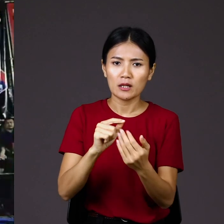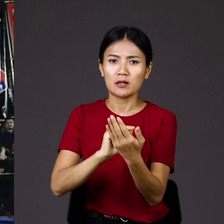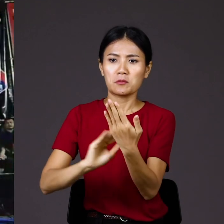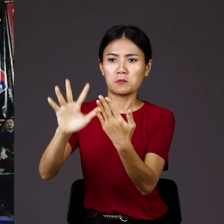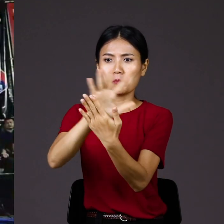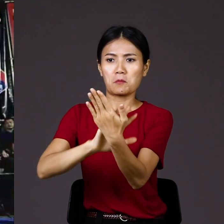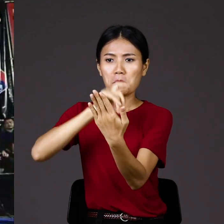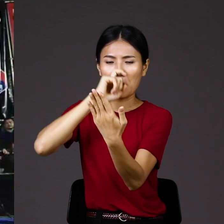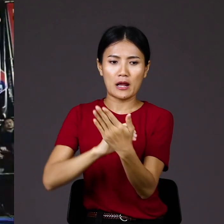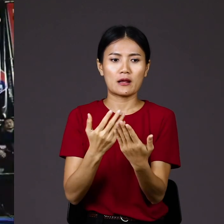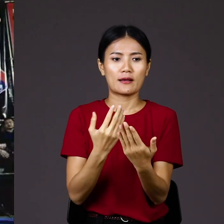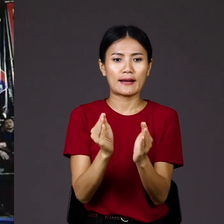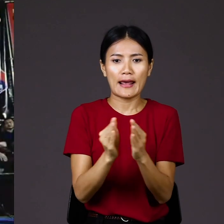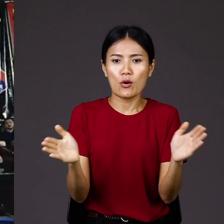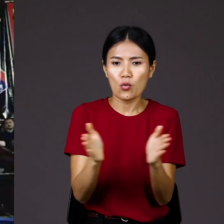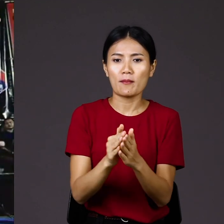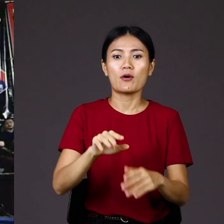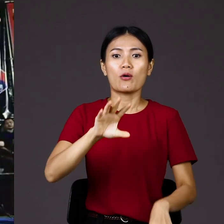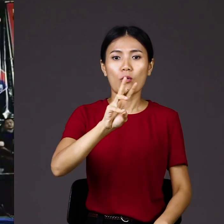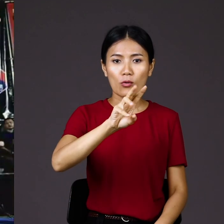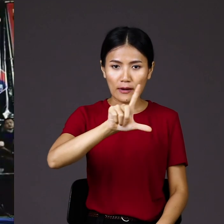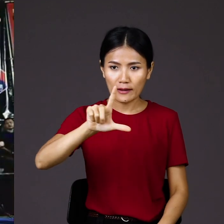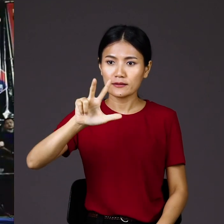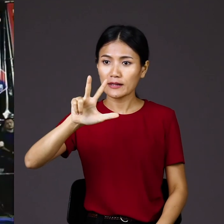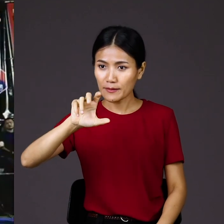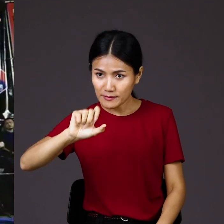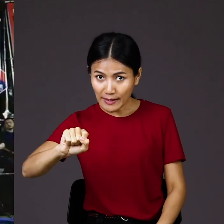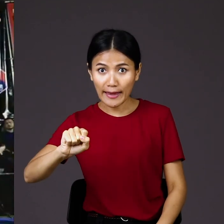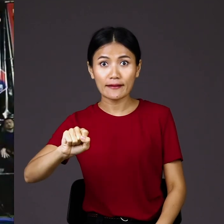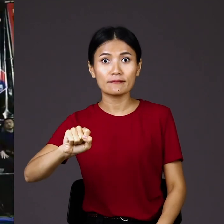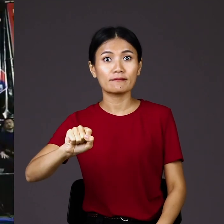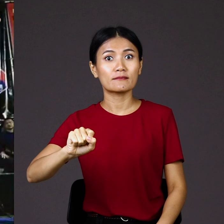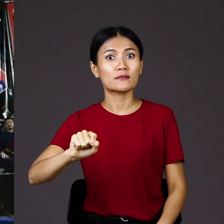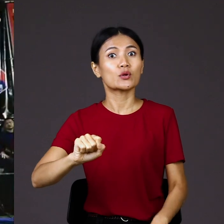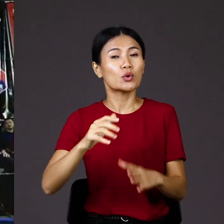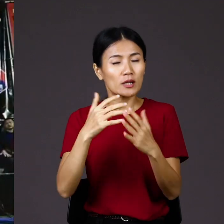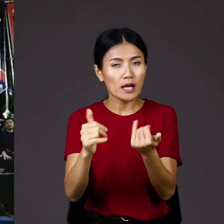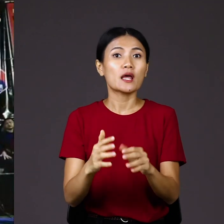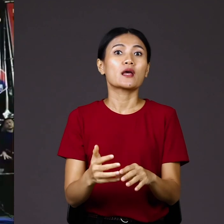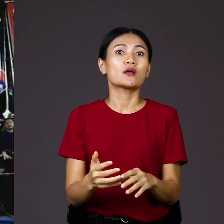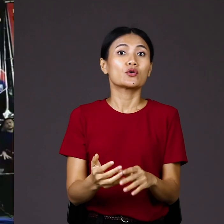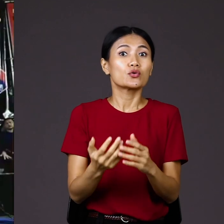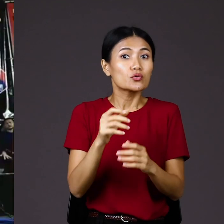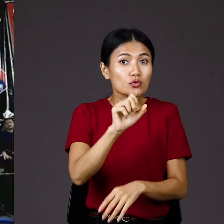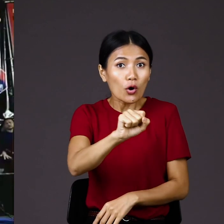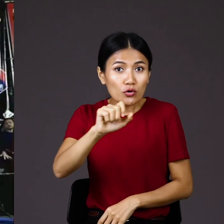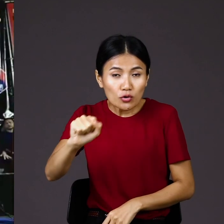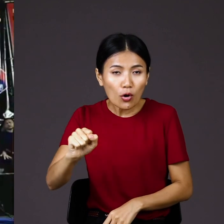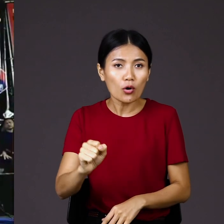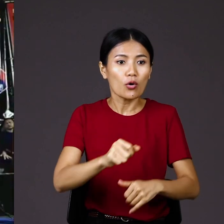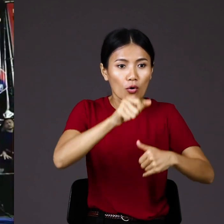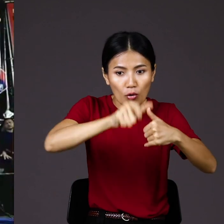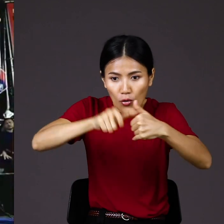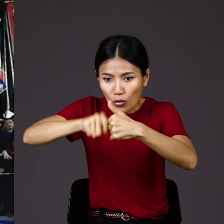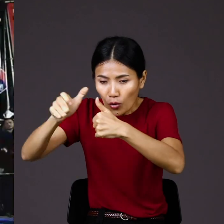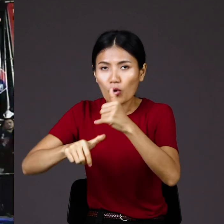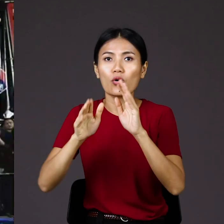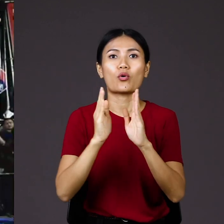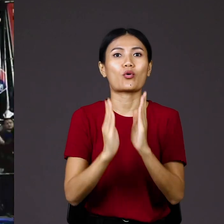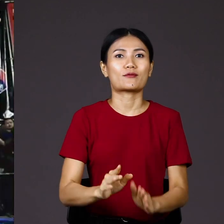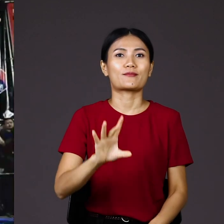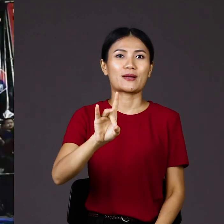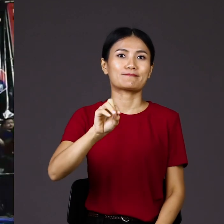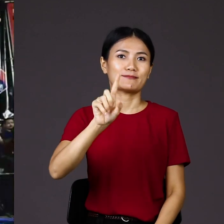แล้วเราได้ถึง 6,300,000 เสียงตีเป็นจำนวนส.ส.ได้81คนครับ